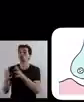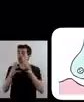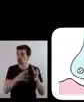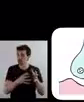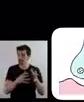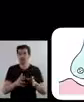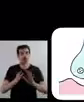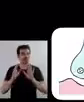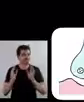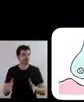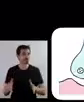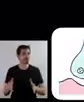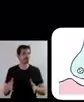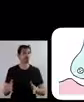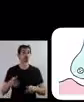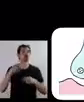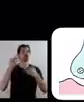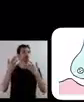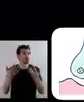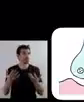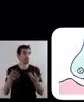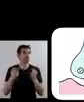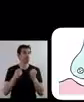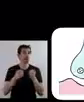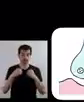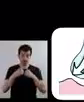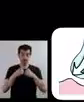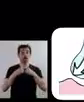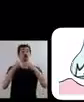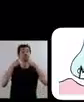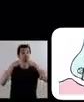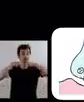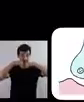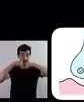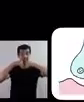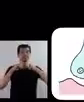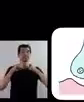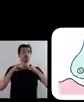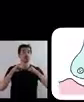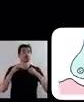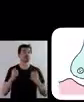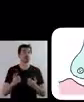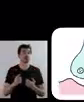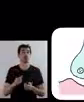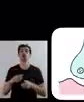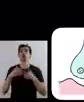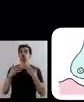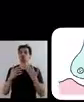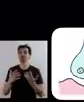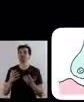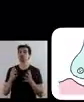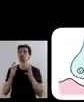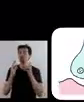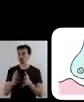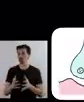appelée neuroneuronique. Dans les deux cas, nous avons deux cellules séparées par un espace intercellulaire au niveau duquel